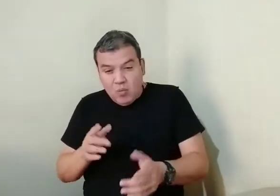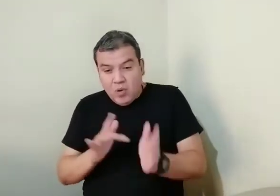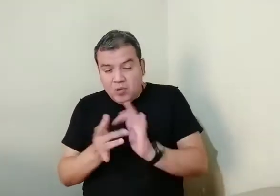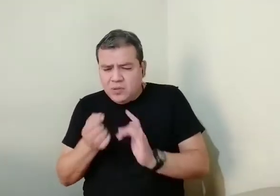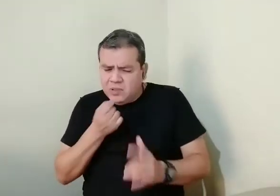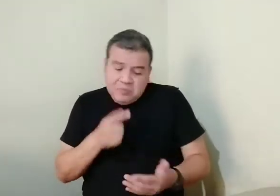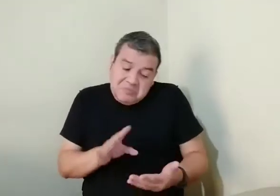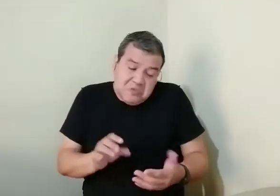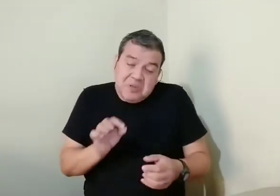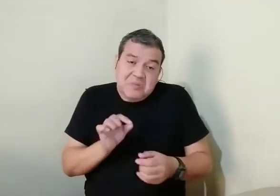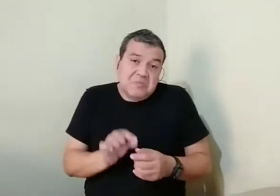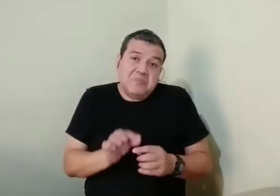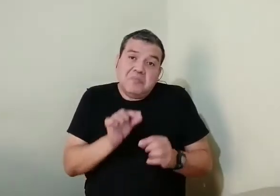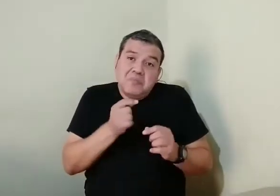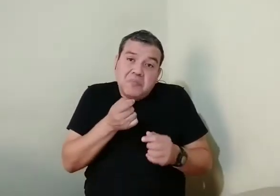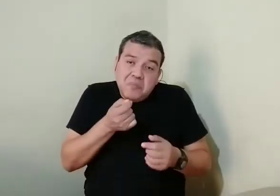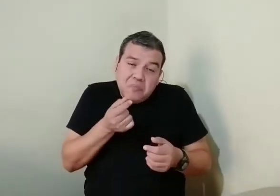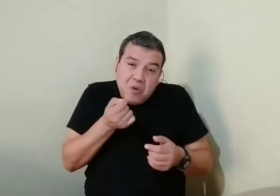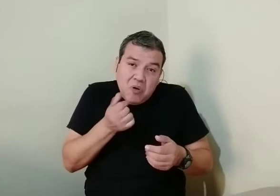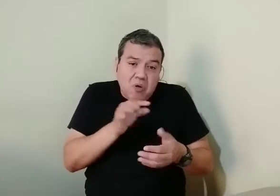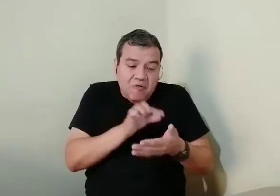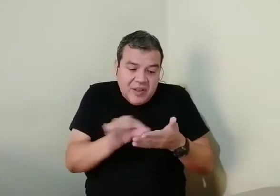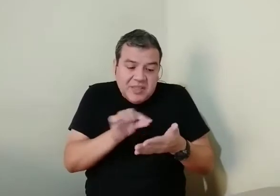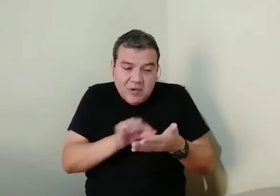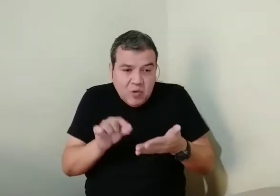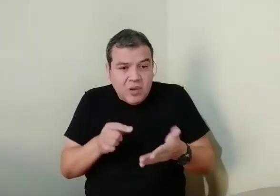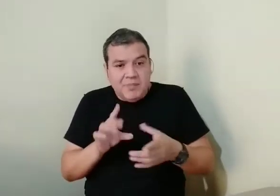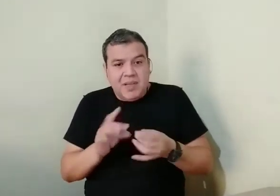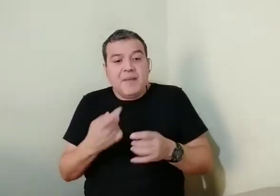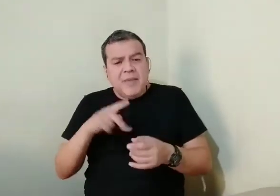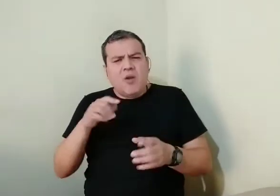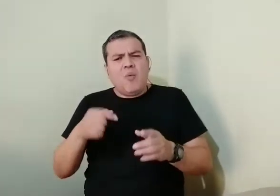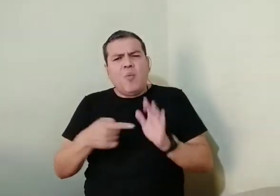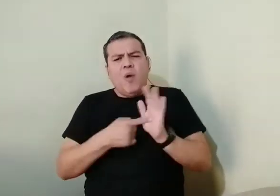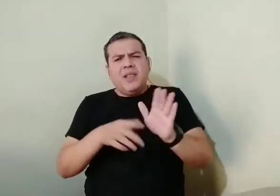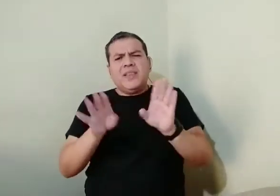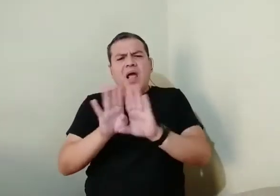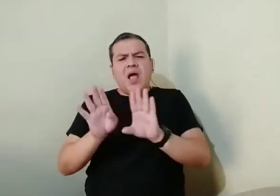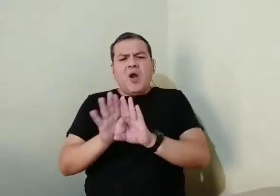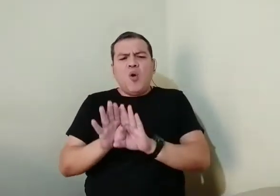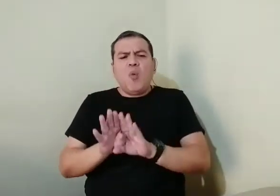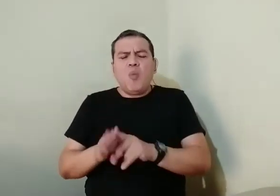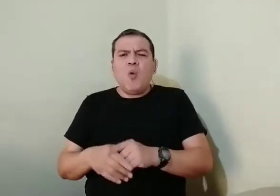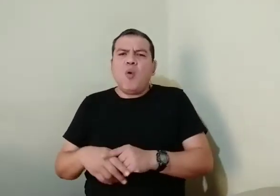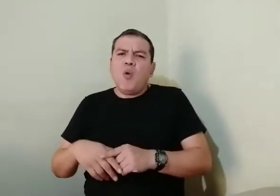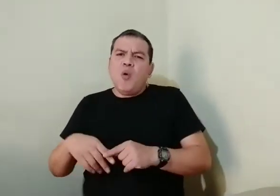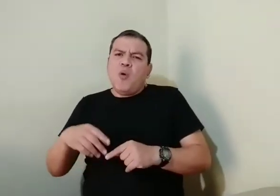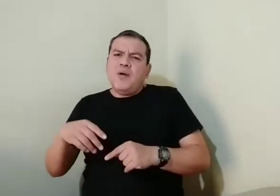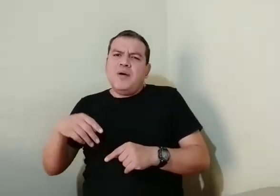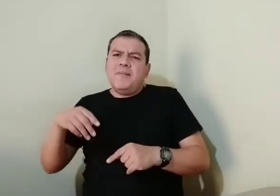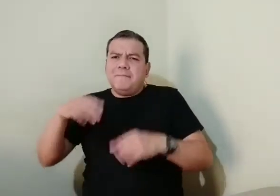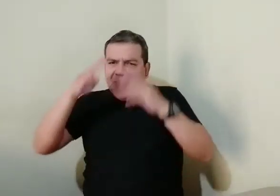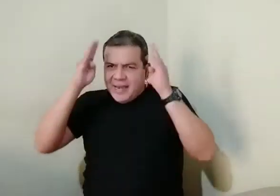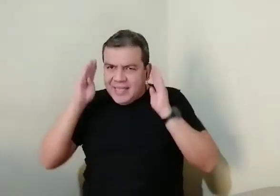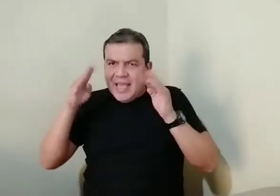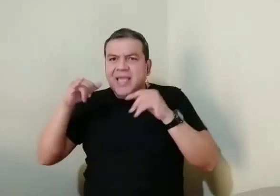María y José, y lo que aprendemos de ellos podrían ayudarnos a explicar algo de la infancia